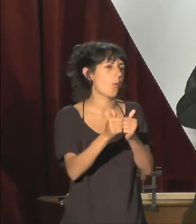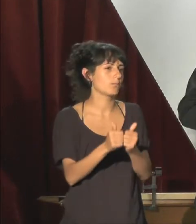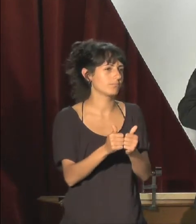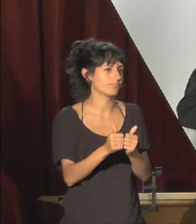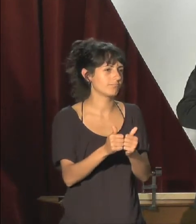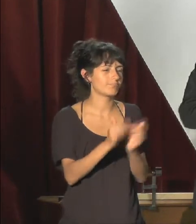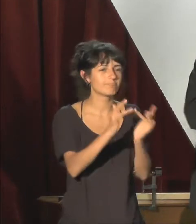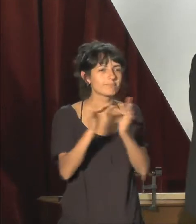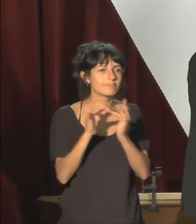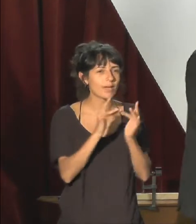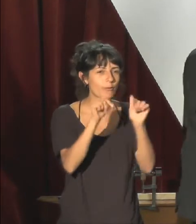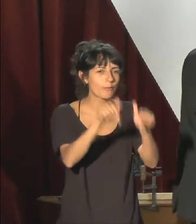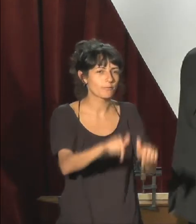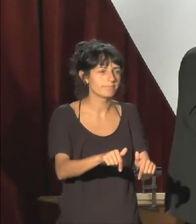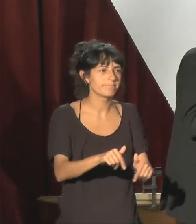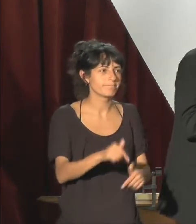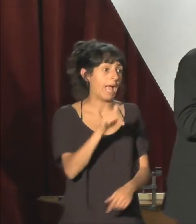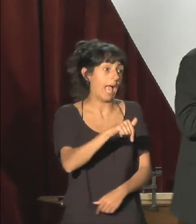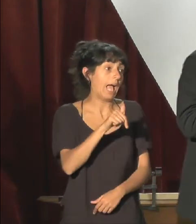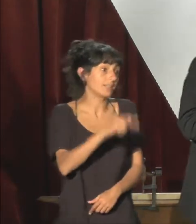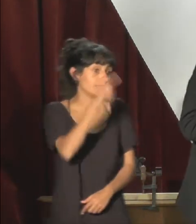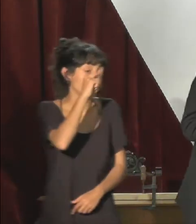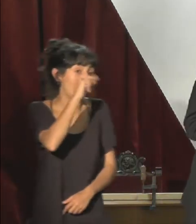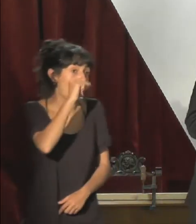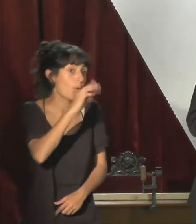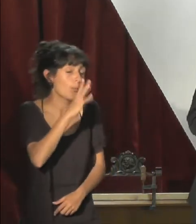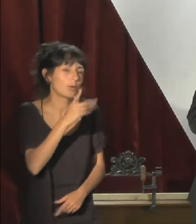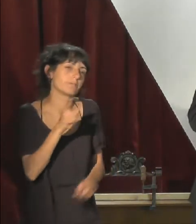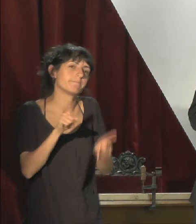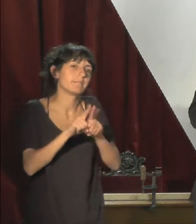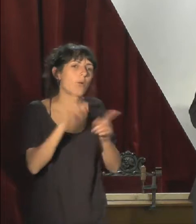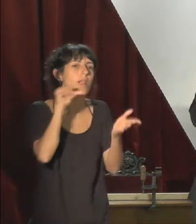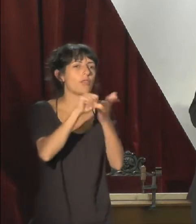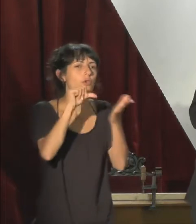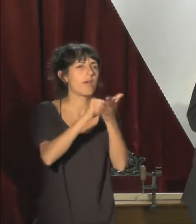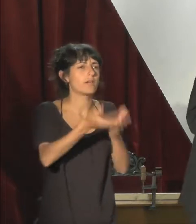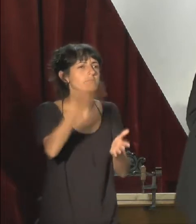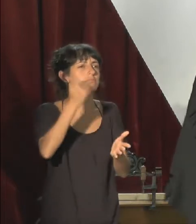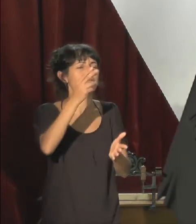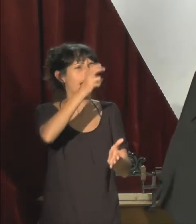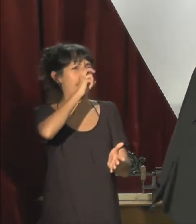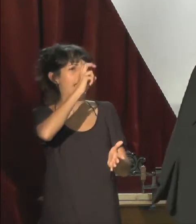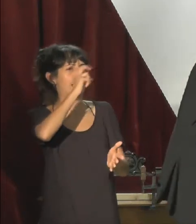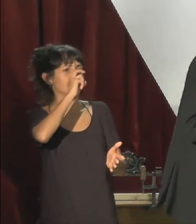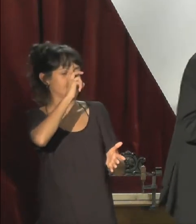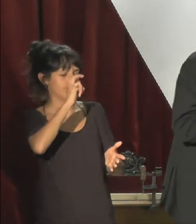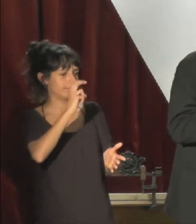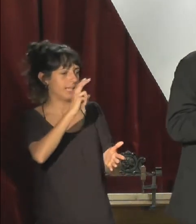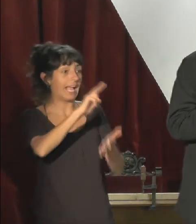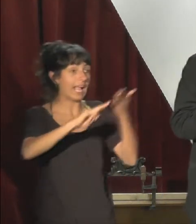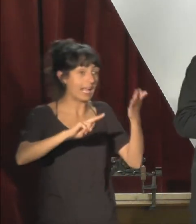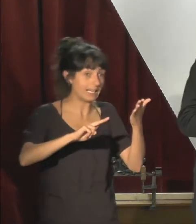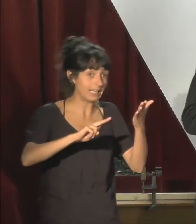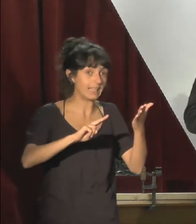Lugo, na cidade máis antiga de Galiza. Xa se refería Xosé Manuel